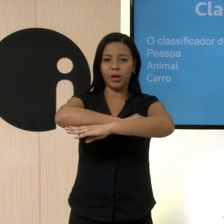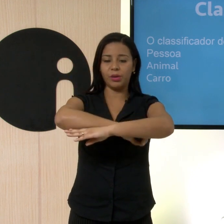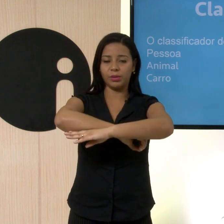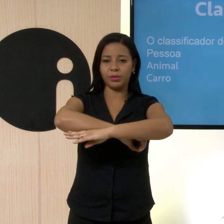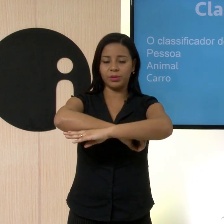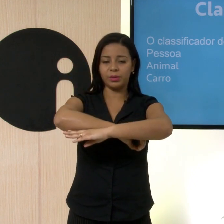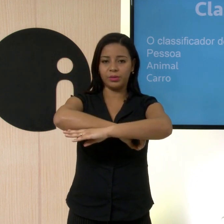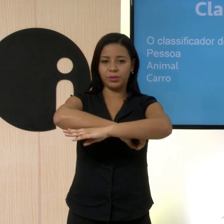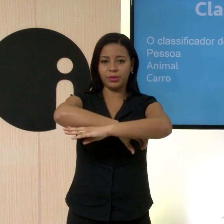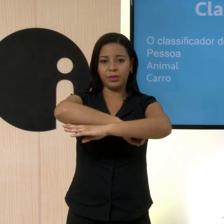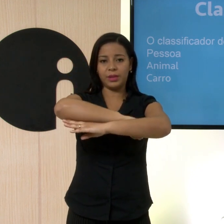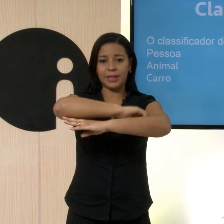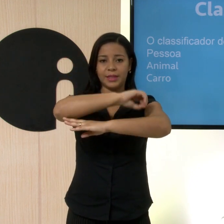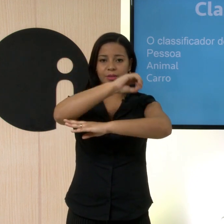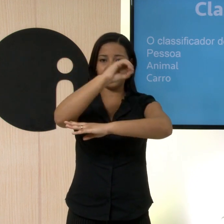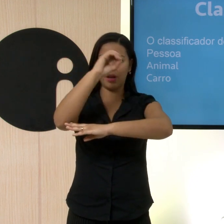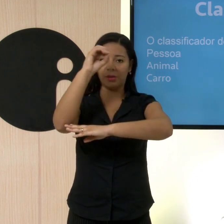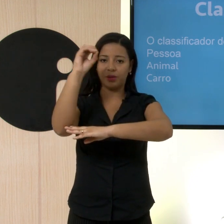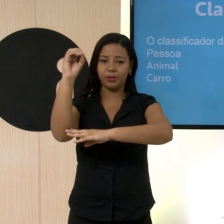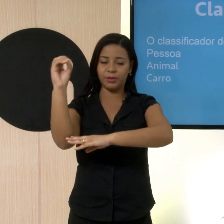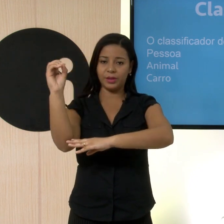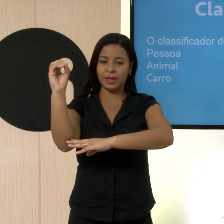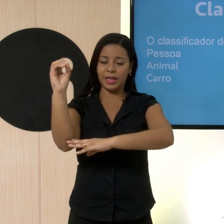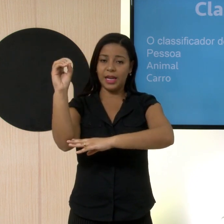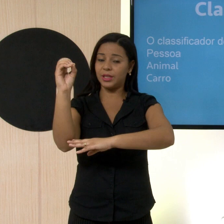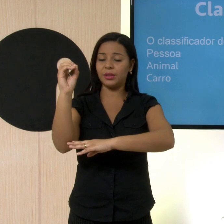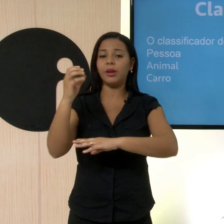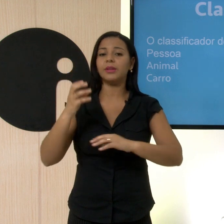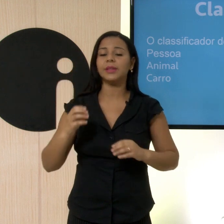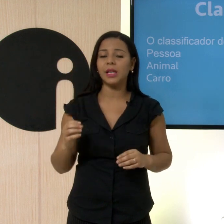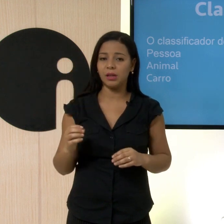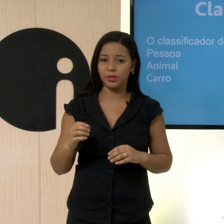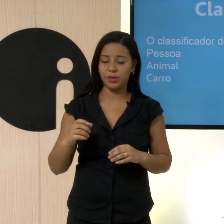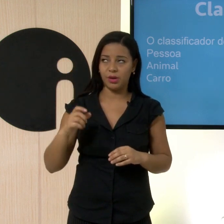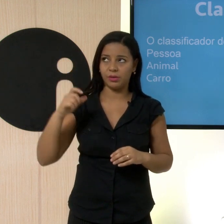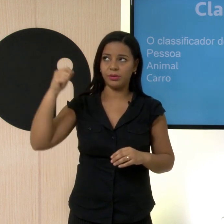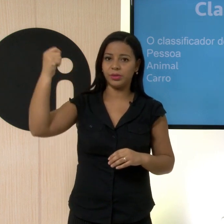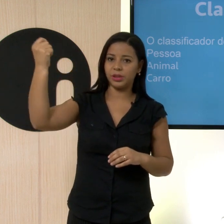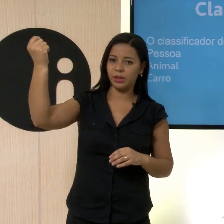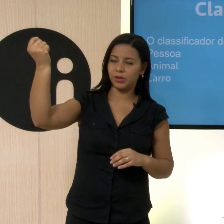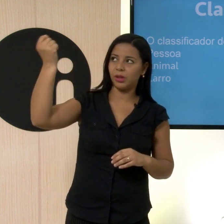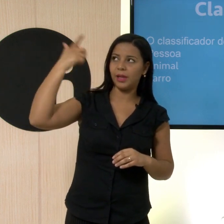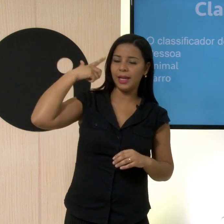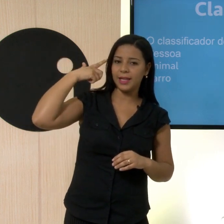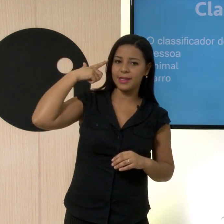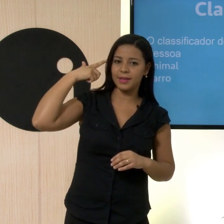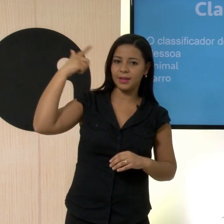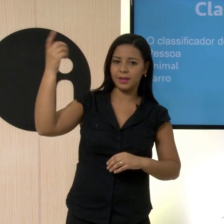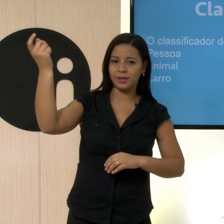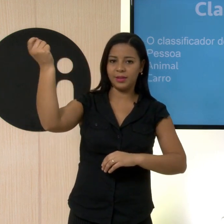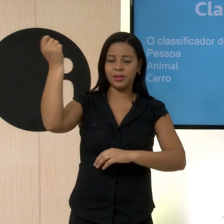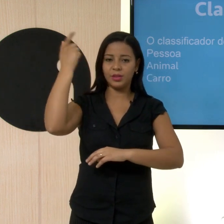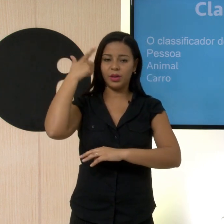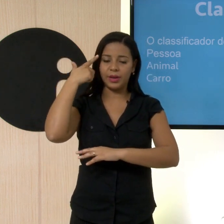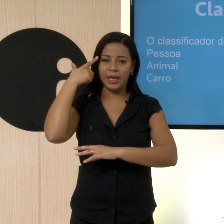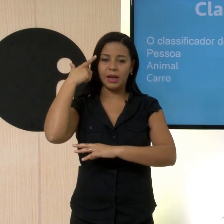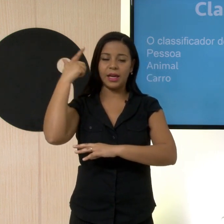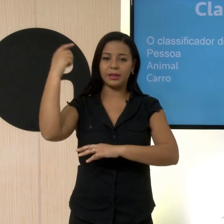sol, nascer do sol. Este não é um sinal de sol, o sinal de sol é esse.